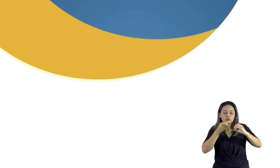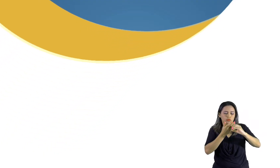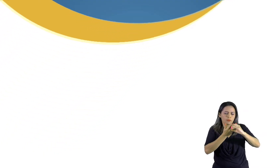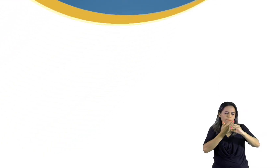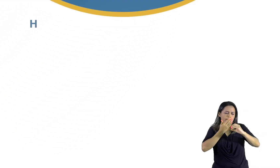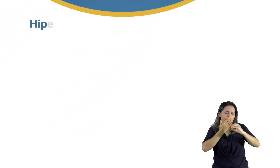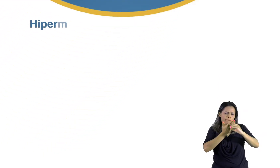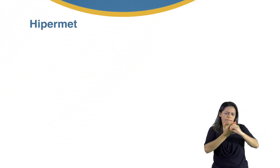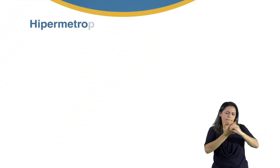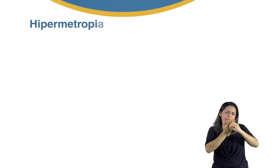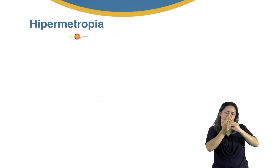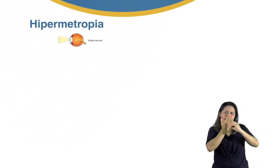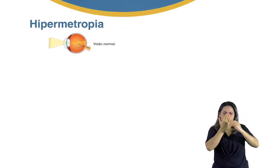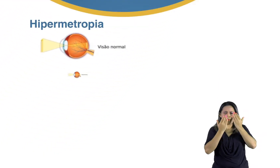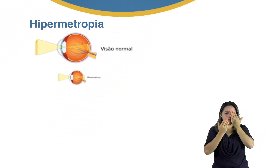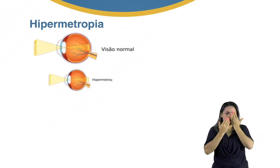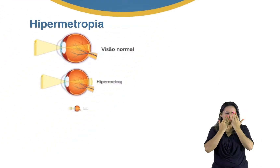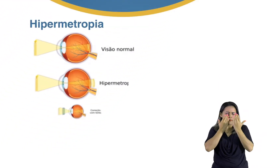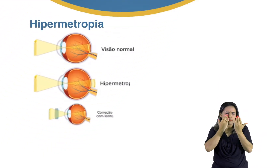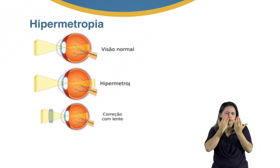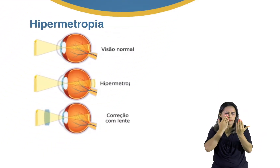uma outra doencinha chamada de